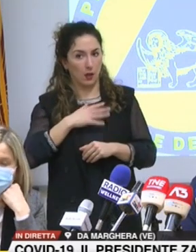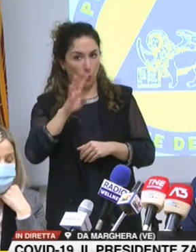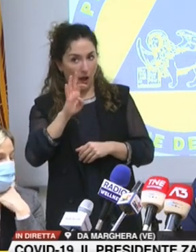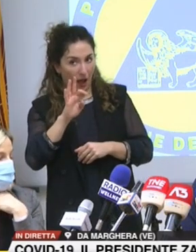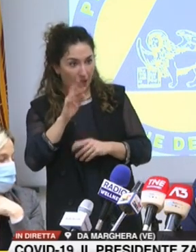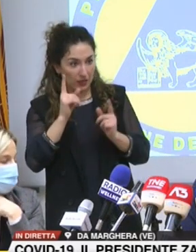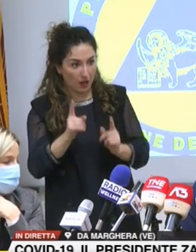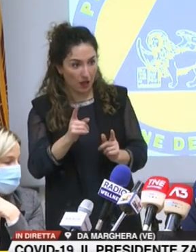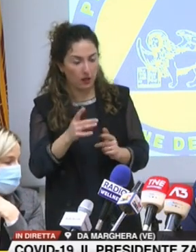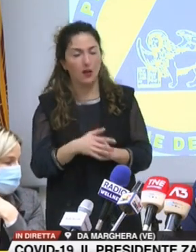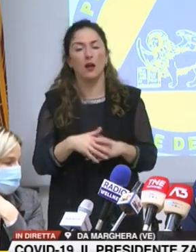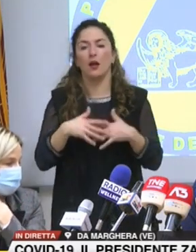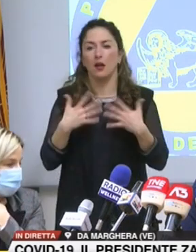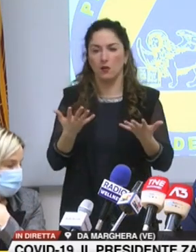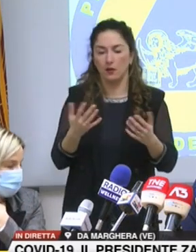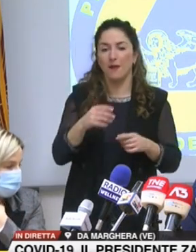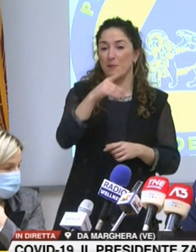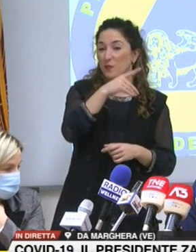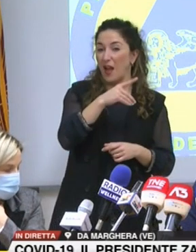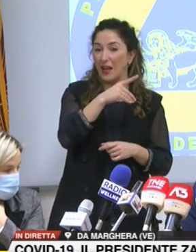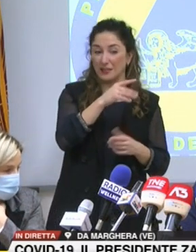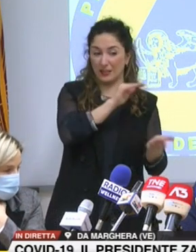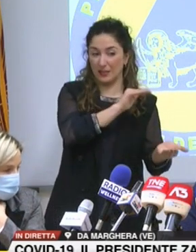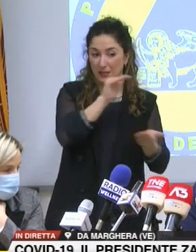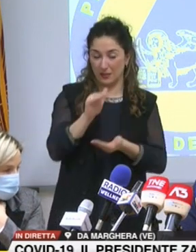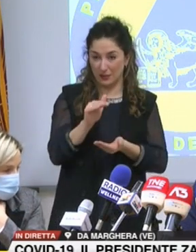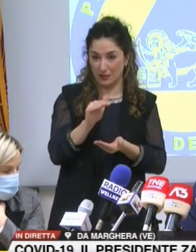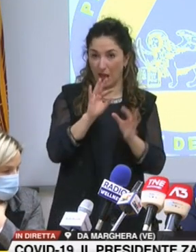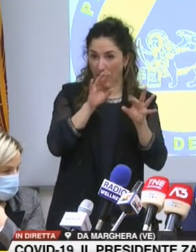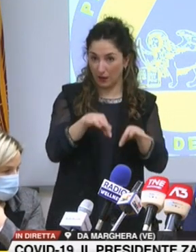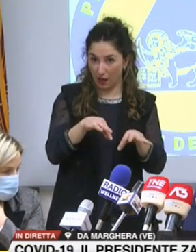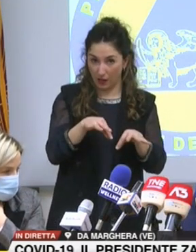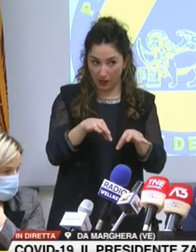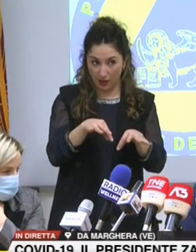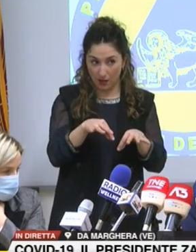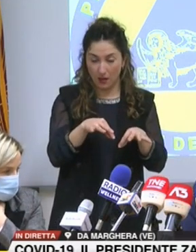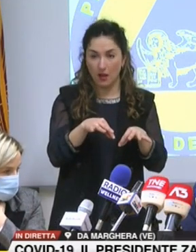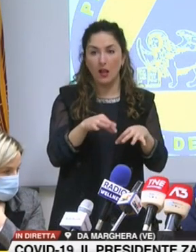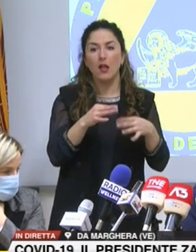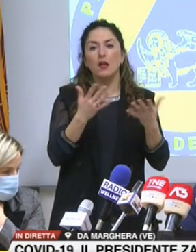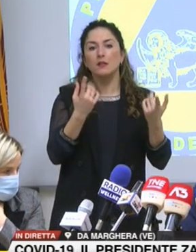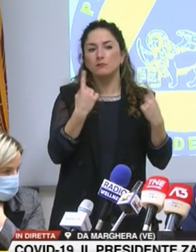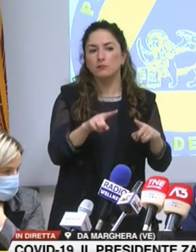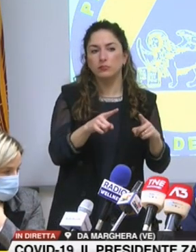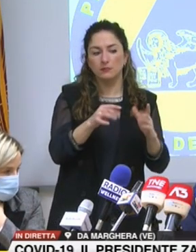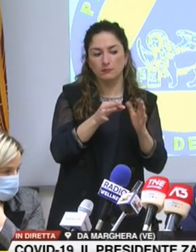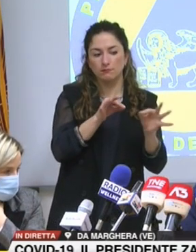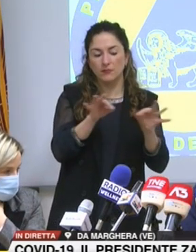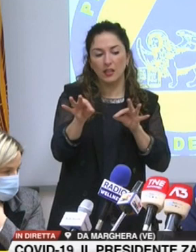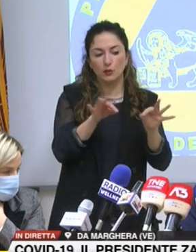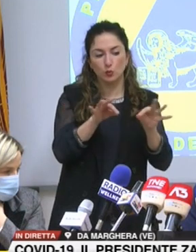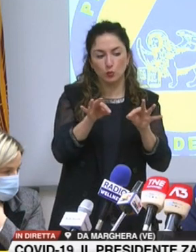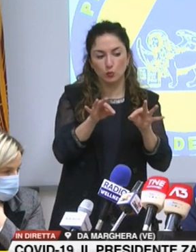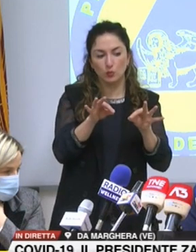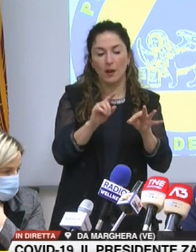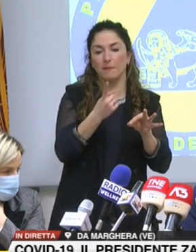Allora, la fornitura di Pfizer che noi abbiamo avuto è stata tarata sul target della